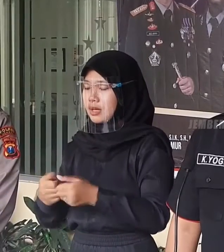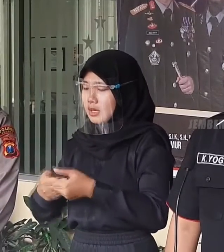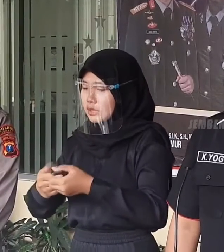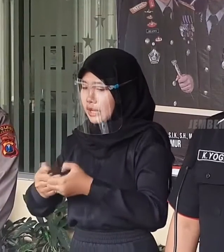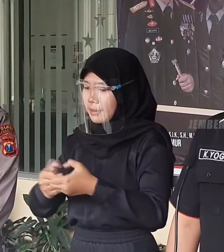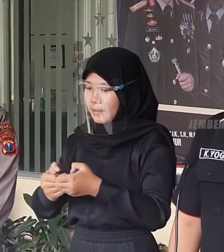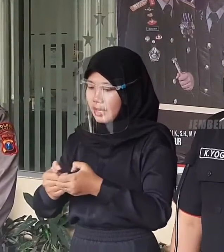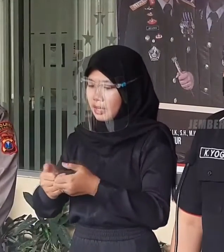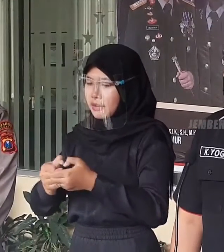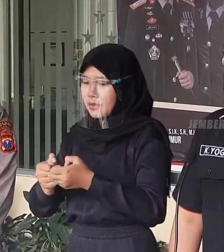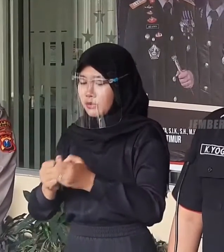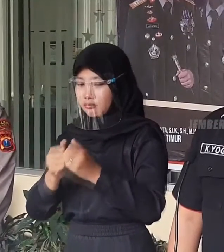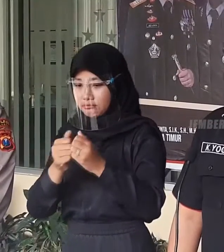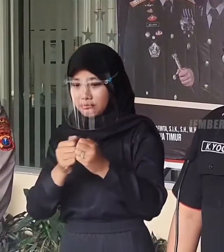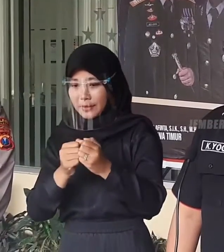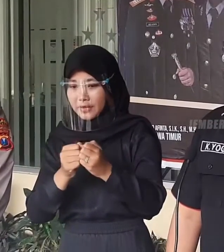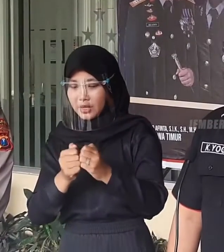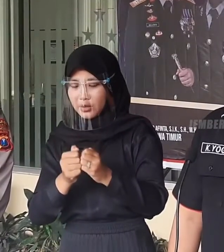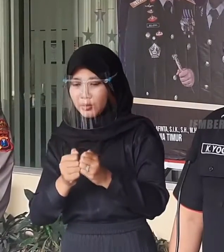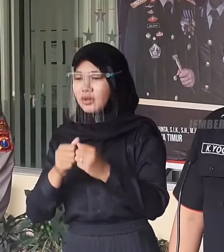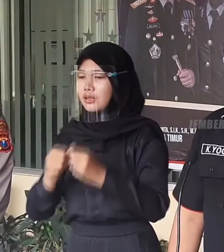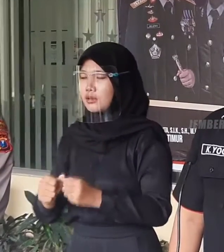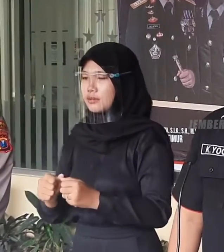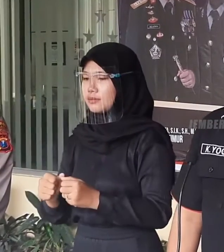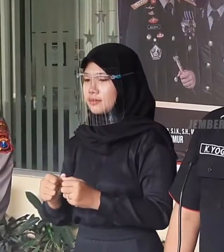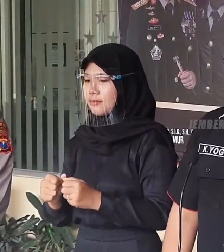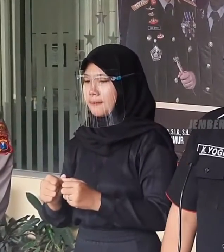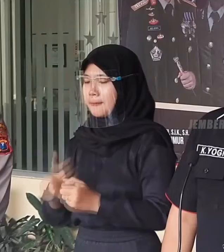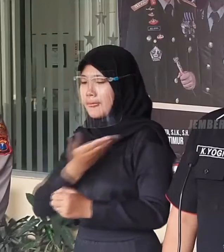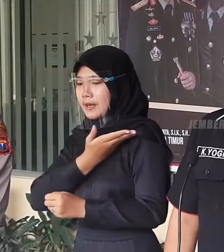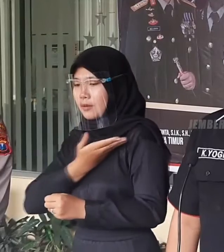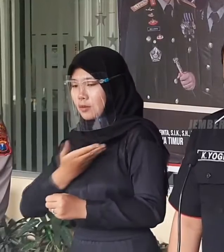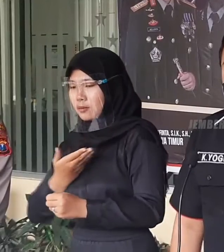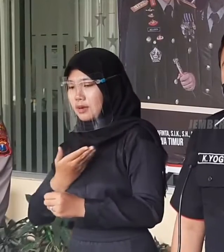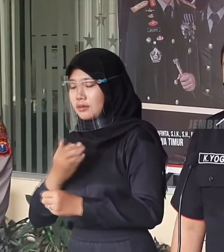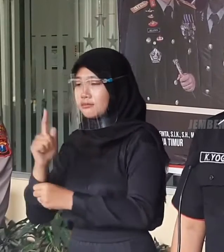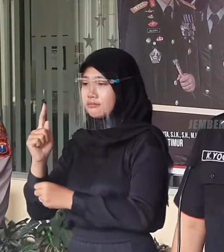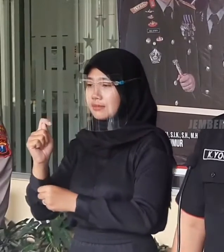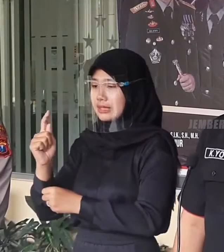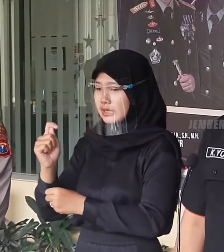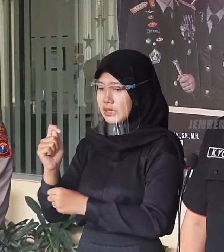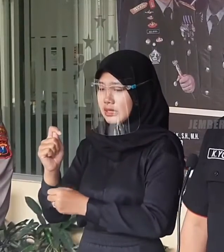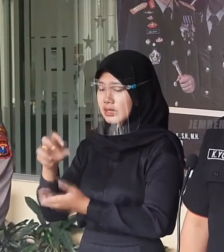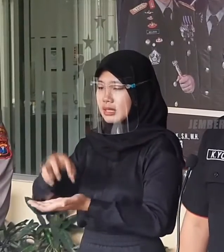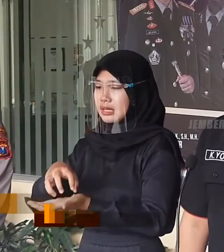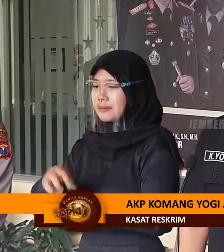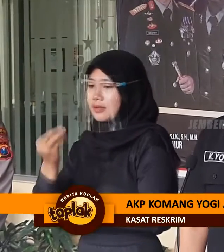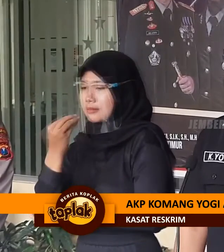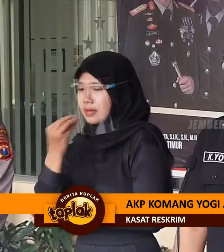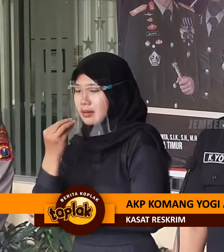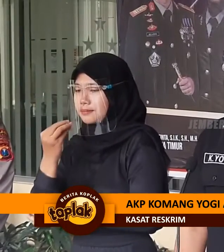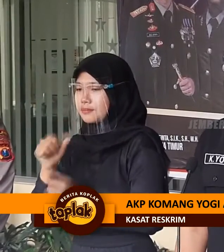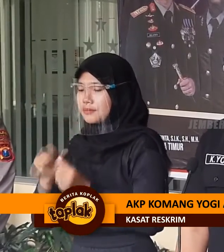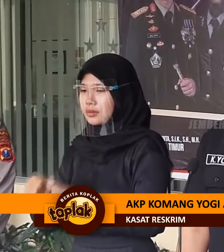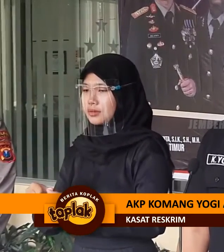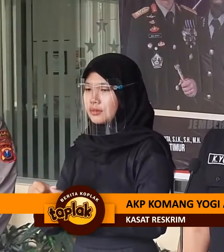handphone. Jadi handphone tersangka dengan modus operandi pada saat korban buang air kecil di dalam restoran tersebut,